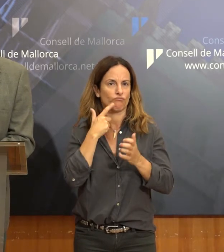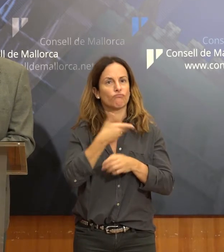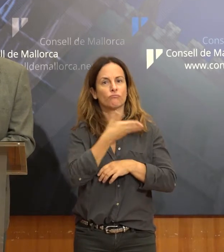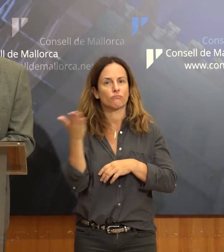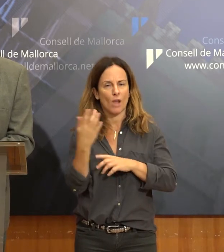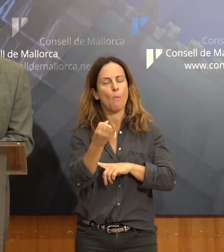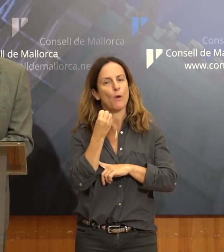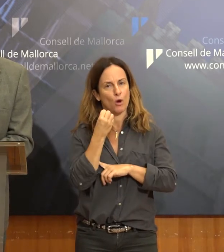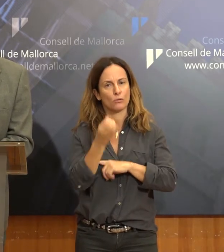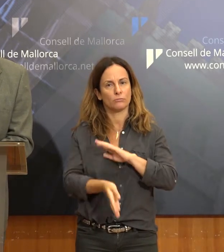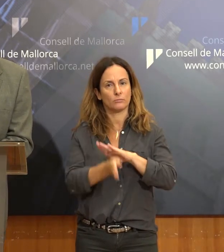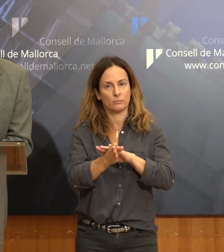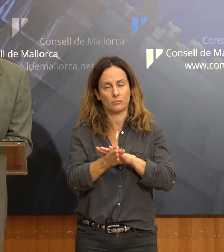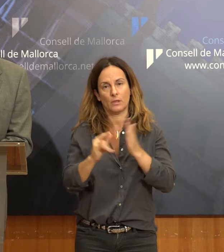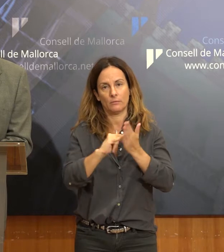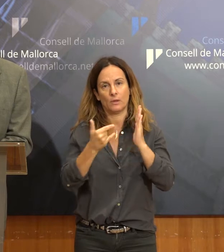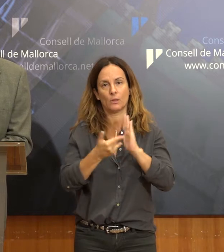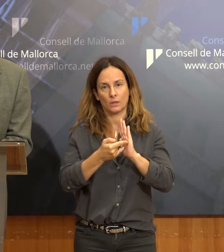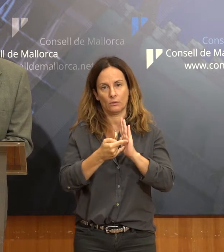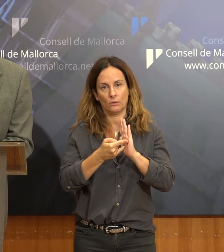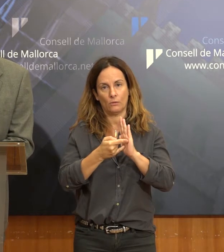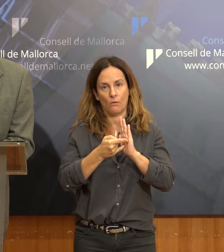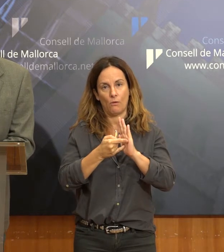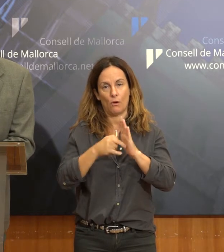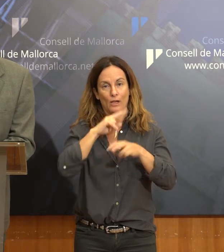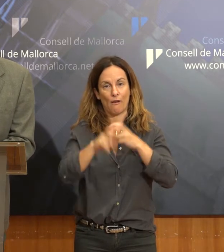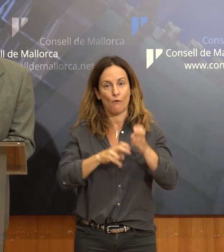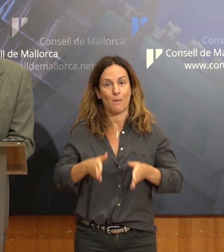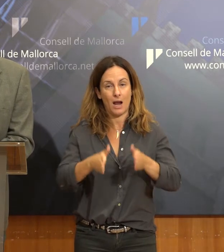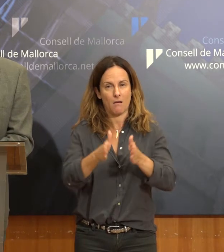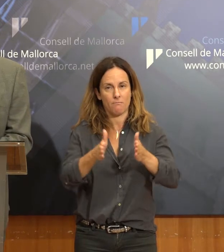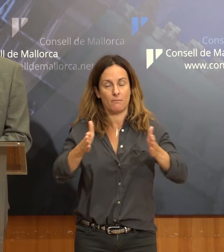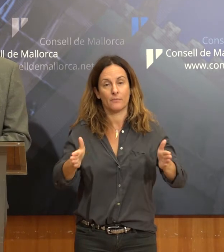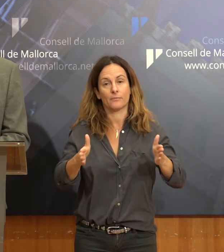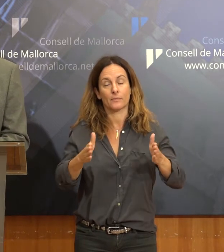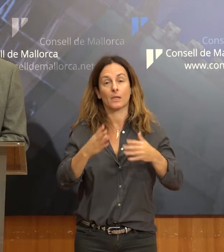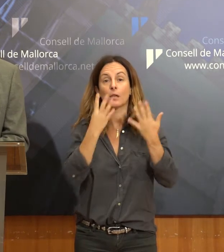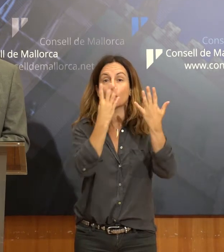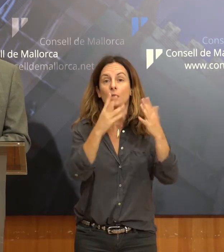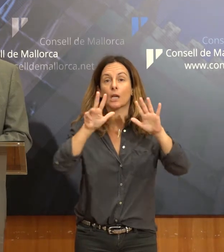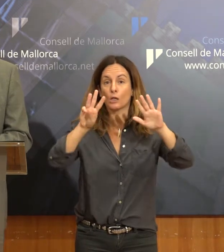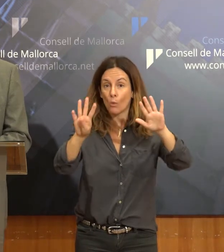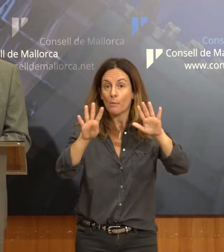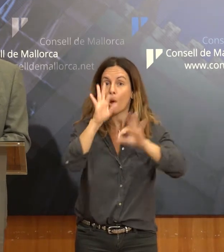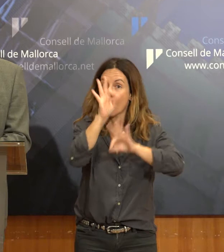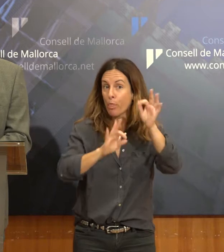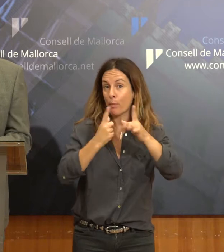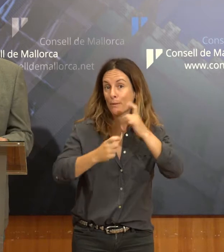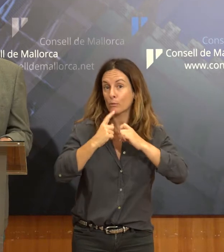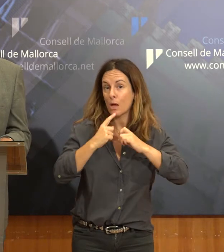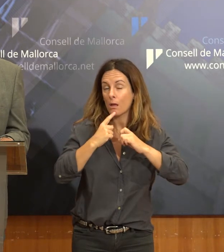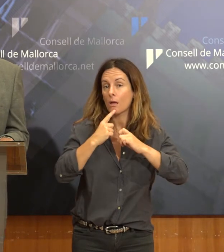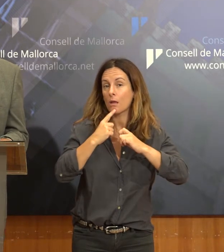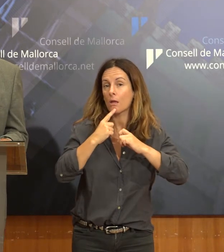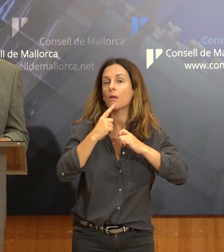suport perquè tirem endavant el projecte de desdoblament. El 49% considera la carretera